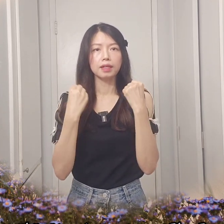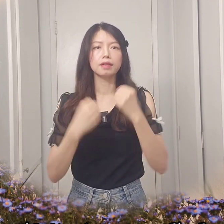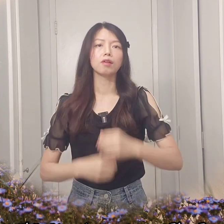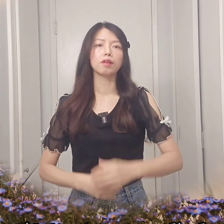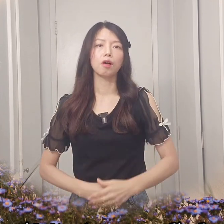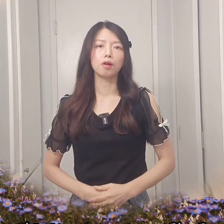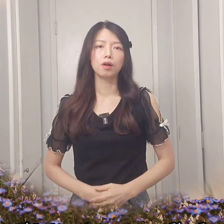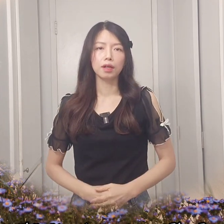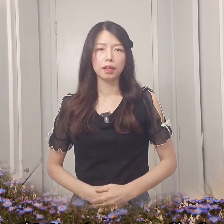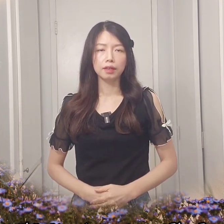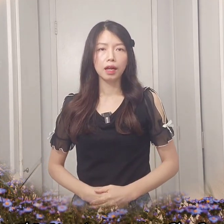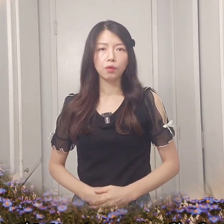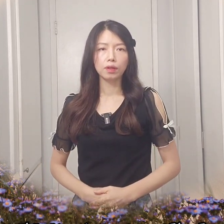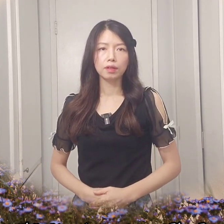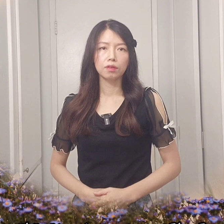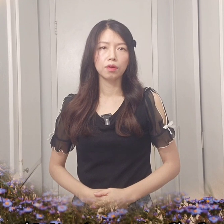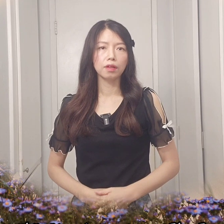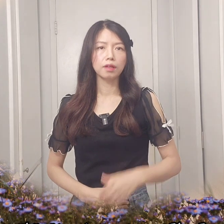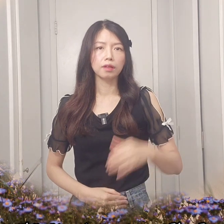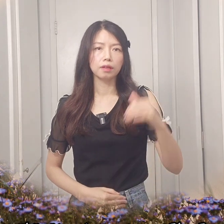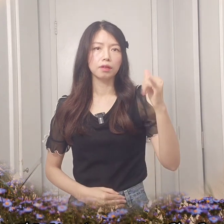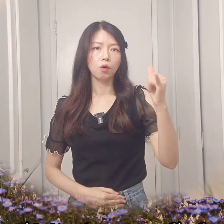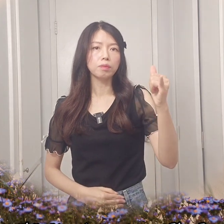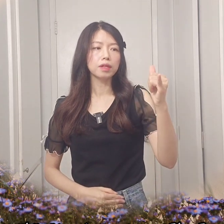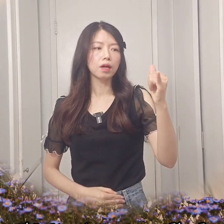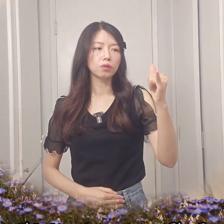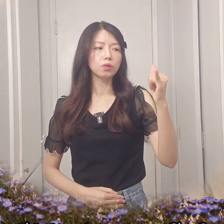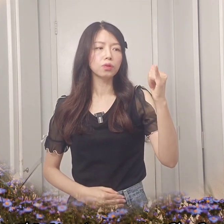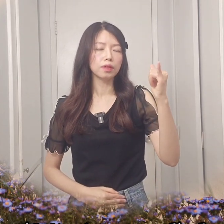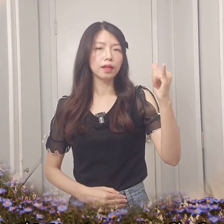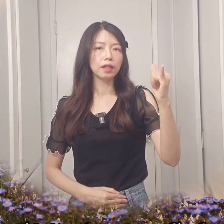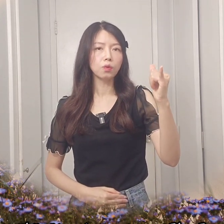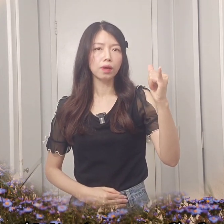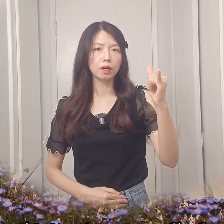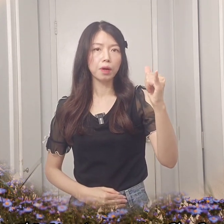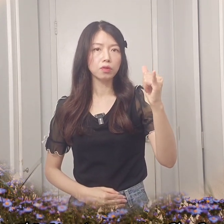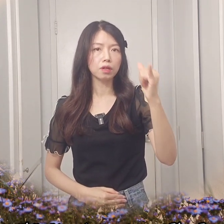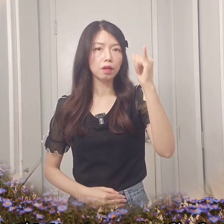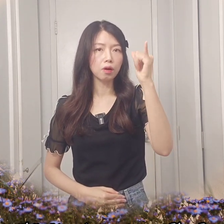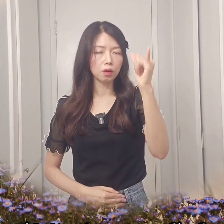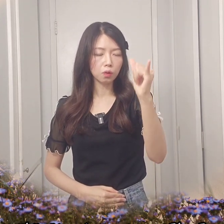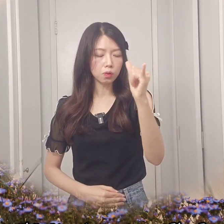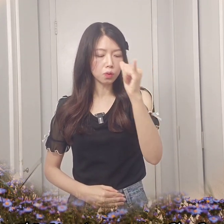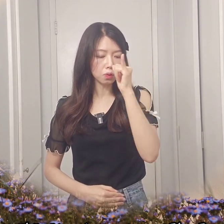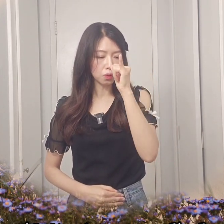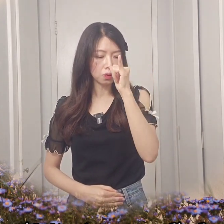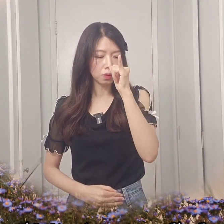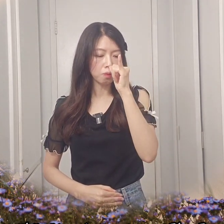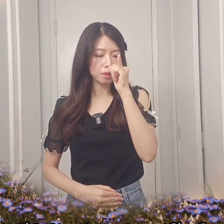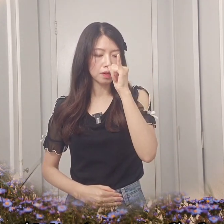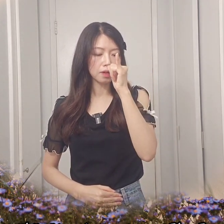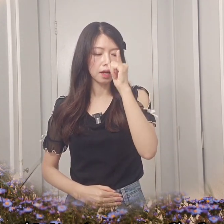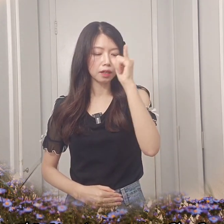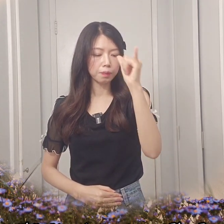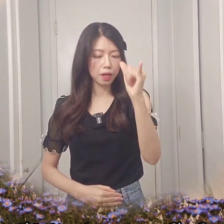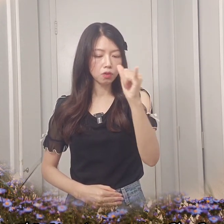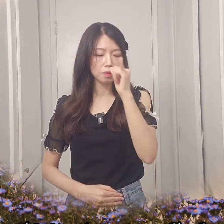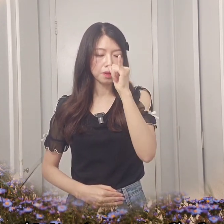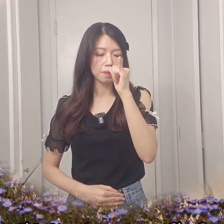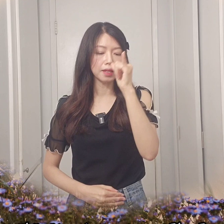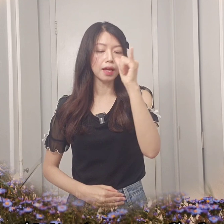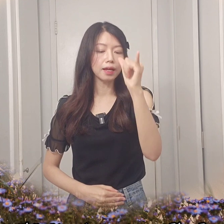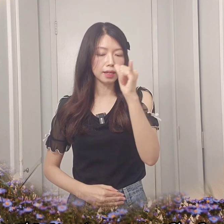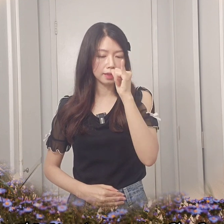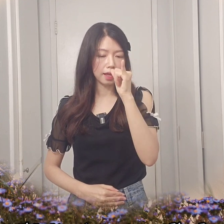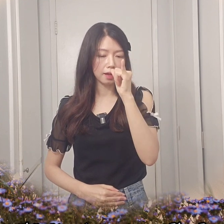힘이 있어서 있다라고 한 뜻의 수어는 엄지하고 새끼손가락을 펴주셔서 코 쪽으로 엄지를 가깝게